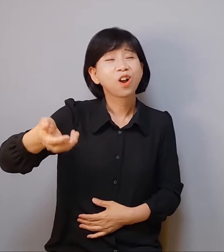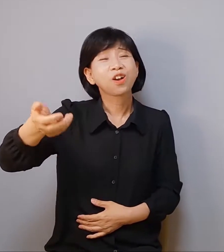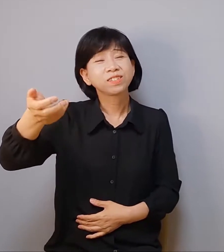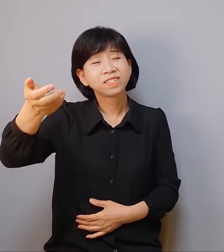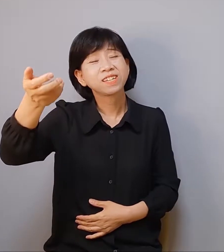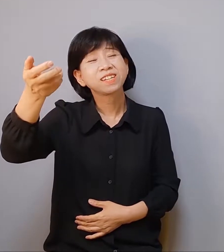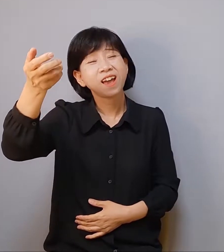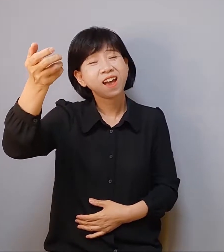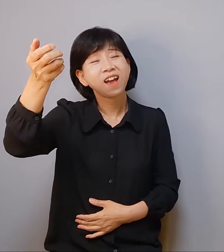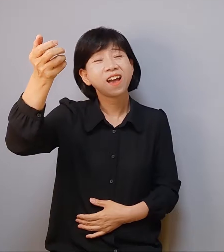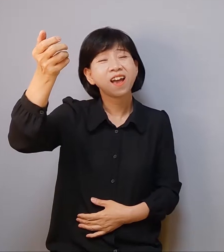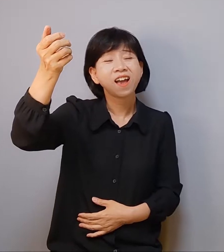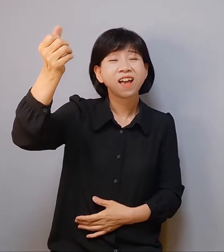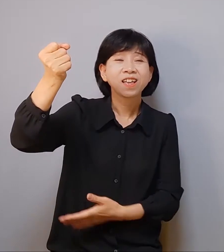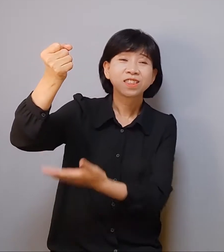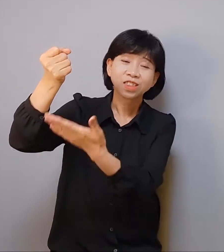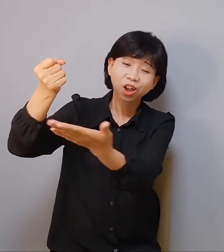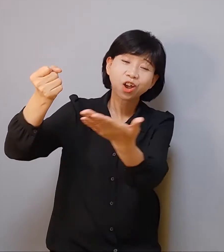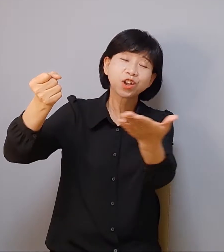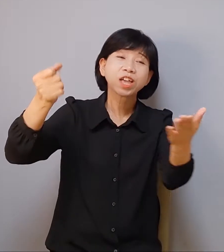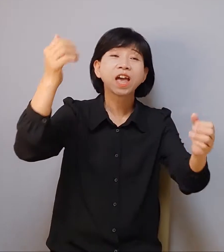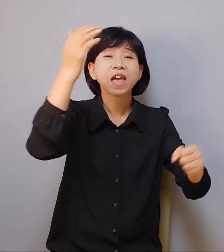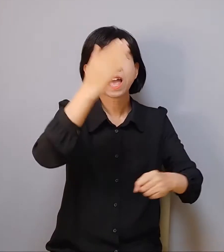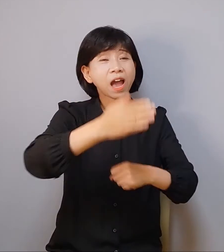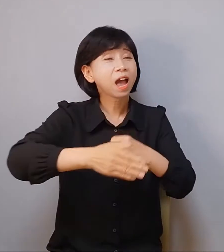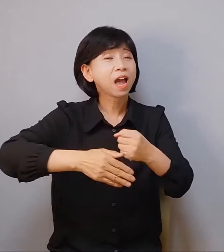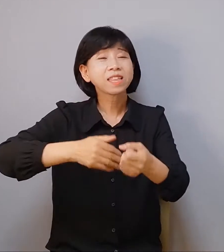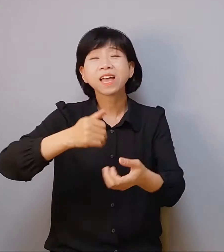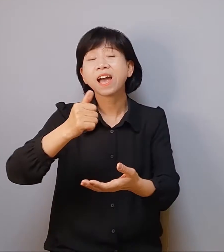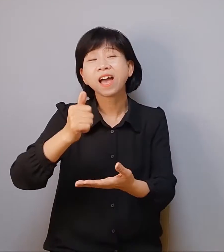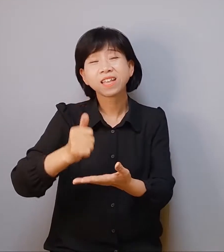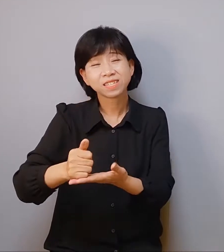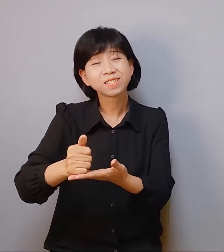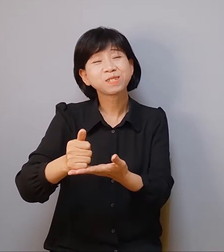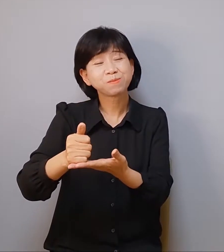내 것이라. 너의